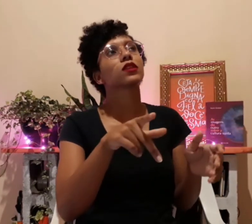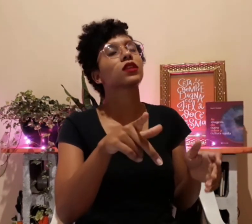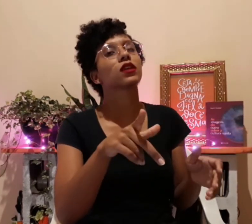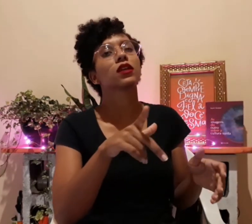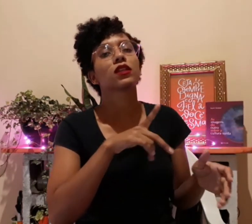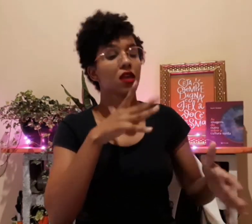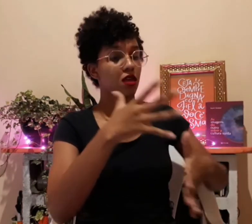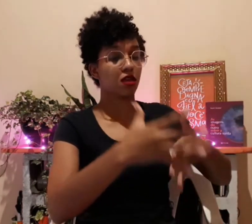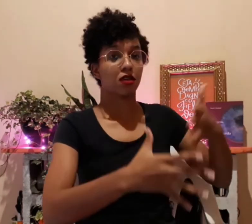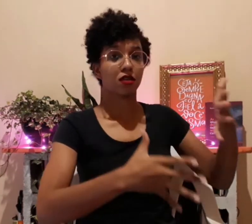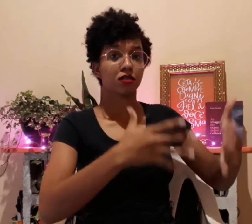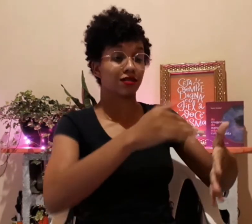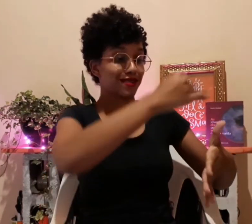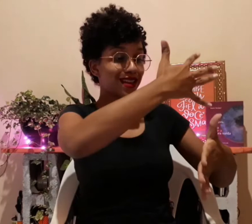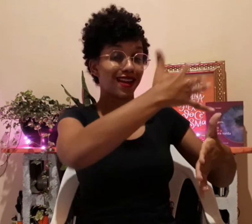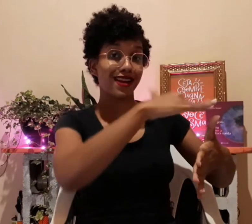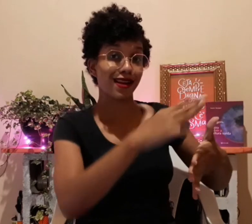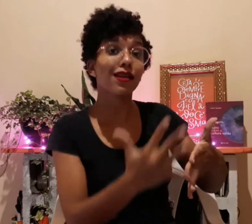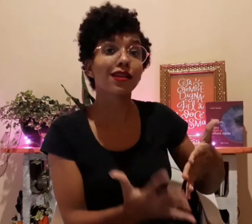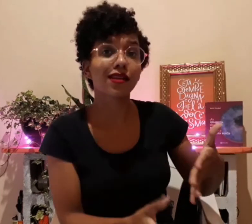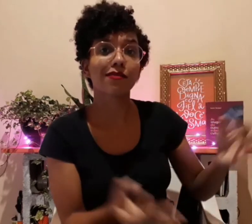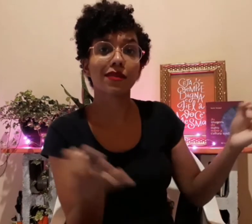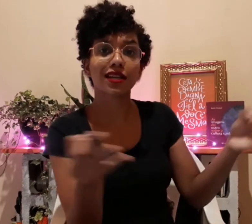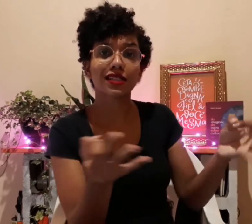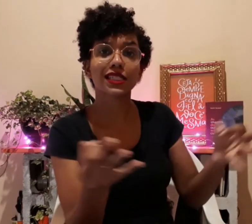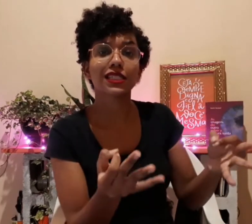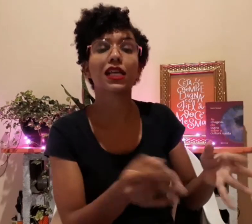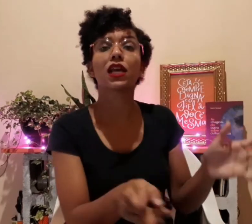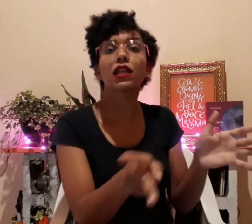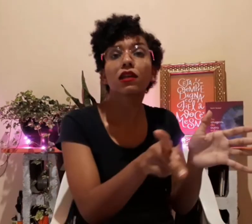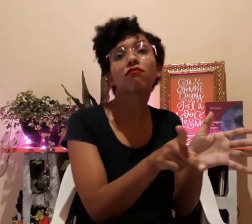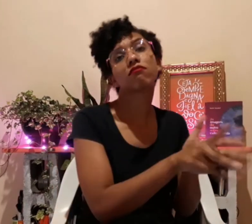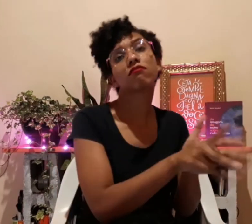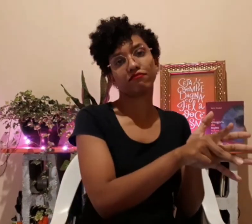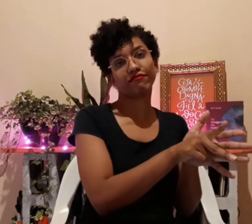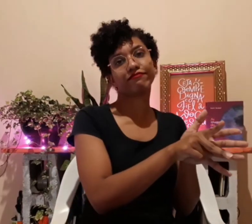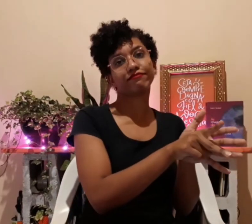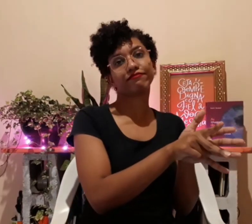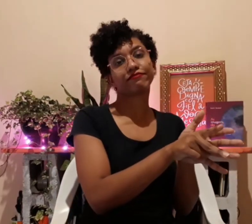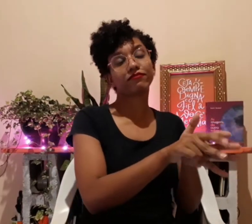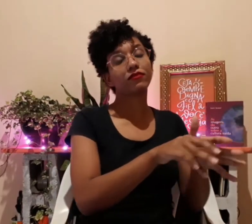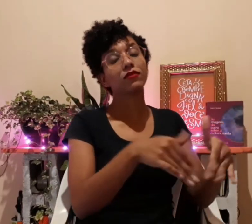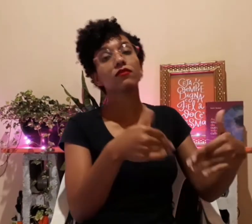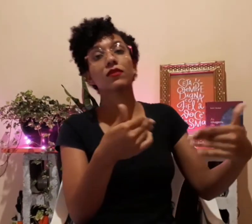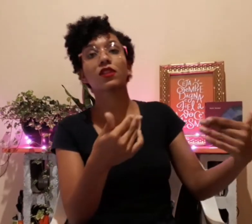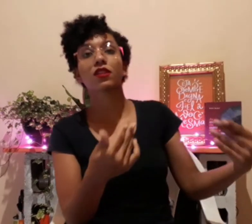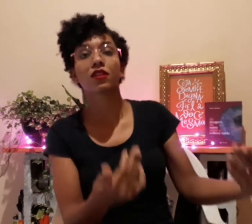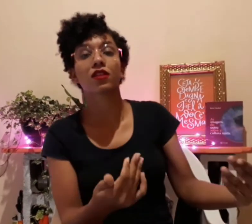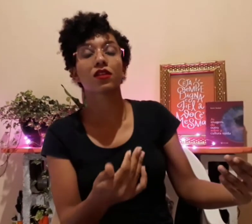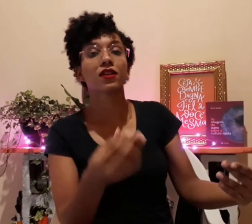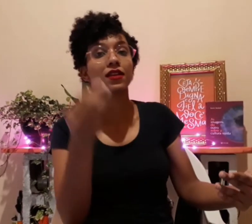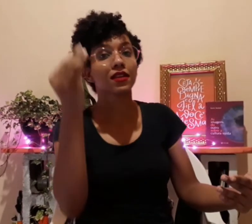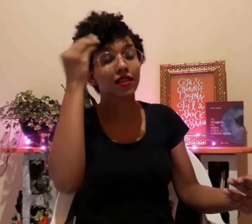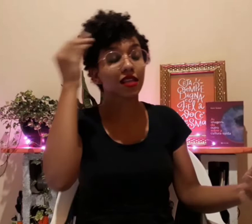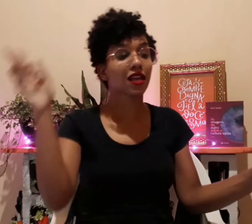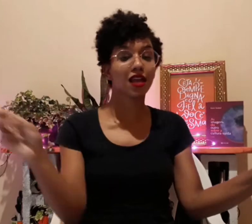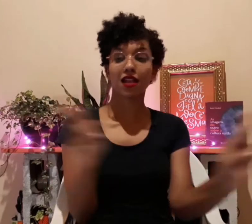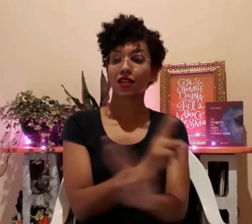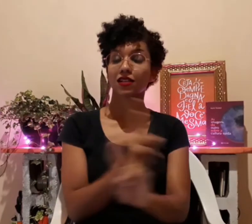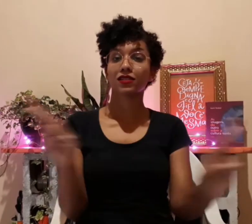própria. Por exemplo, aqui a língua de sinais, a brasileira, que é a Libras, que é uma expressão própria. E